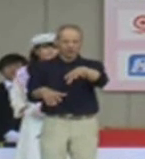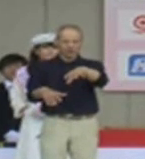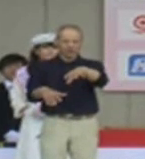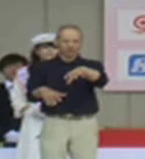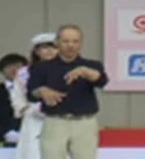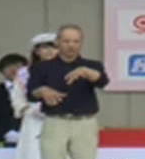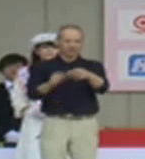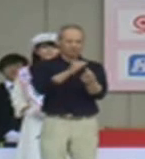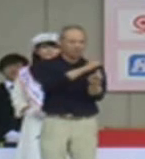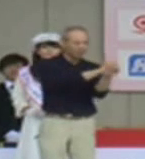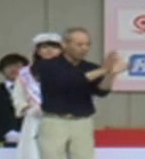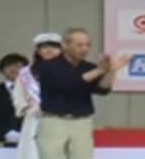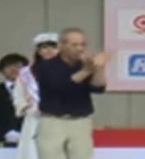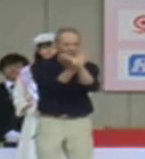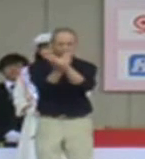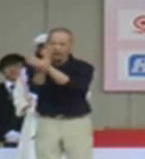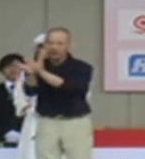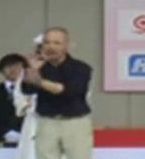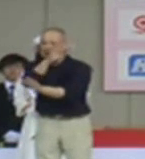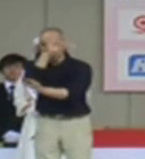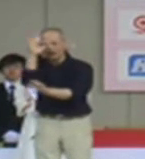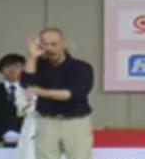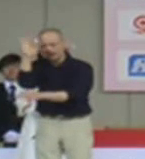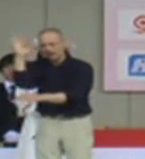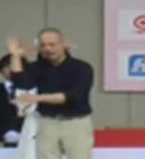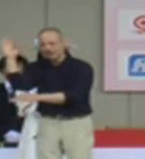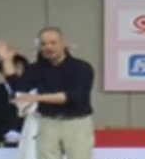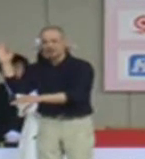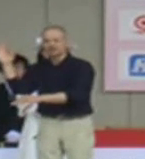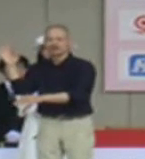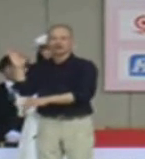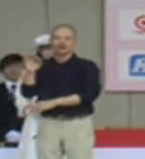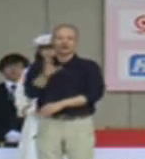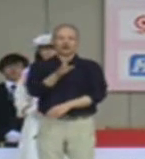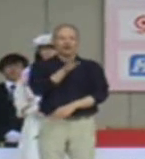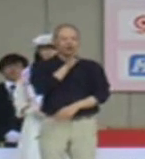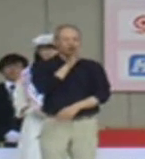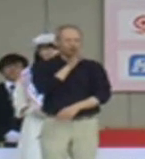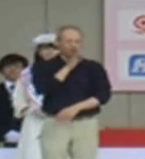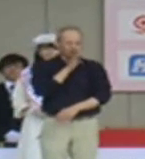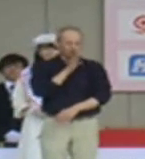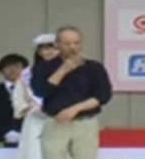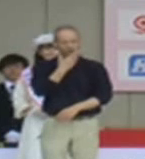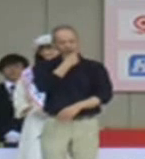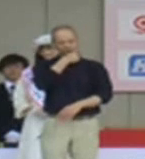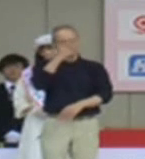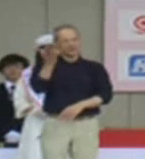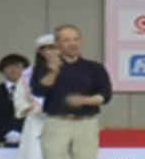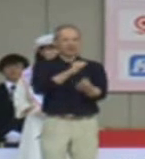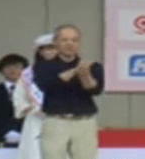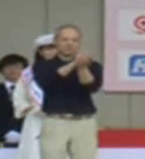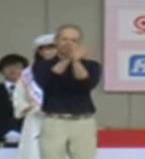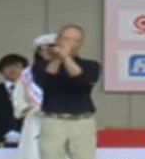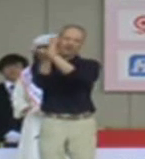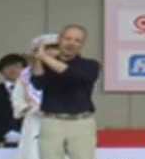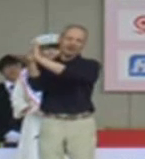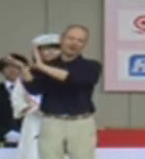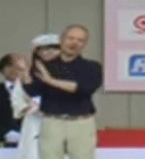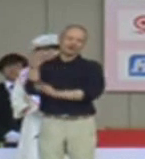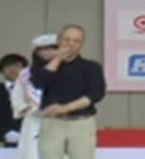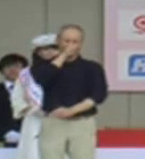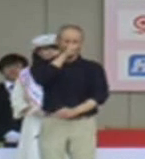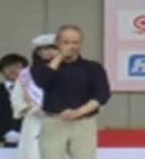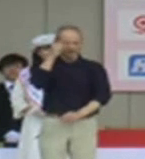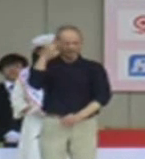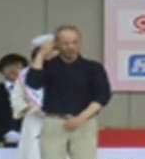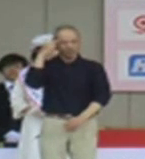咲き誇っているバラをたくさん見れて、あ、ここは福山の本当の良さを、今日改めて知ることが、できたと